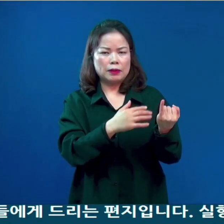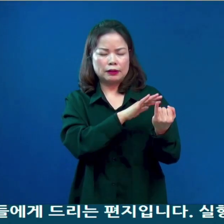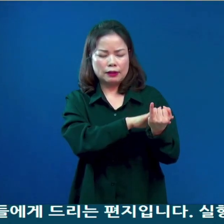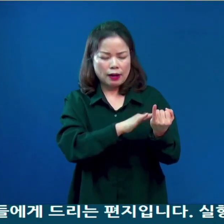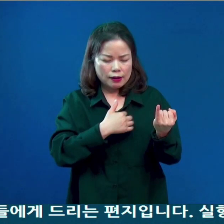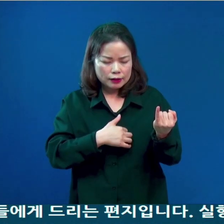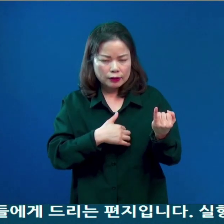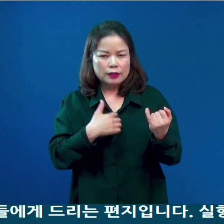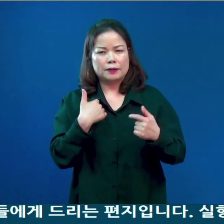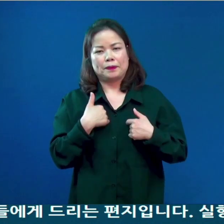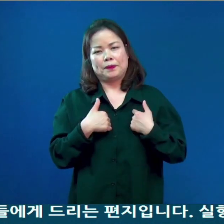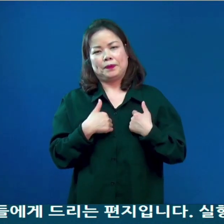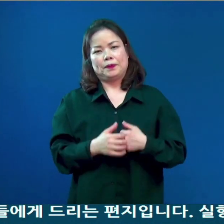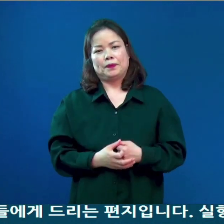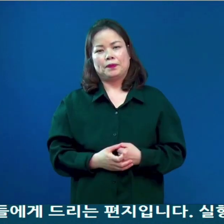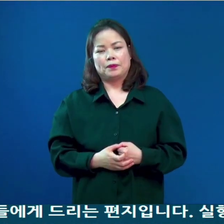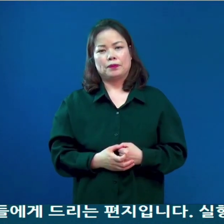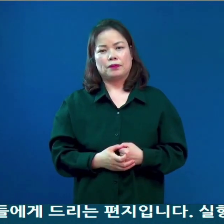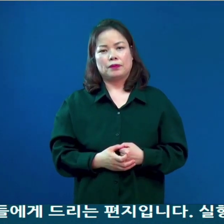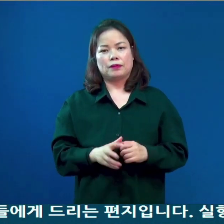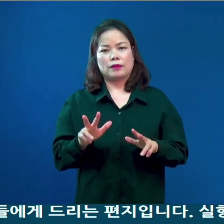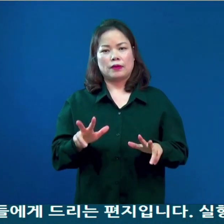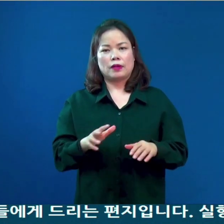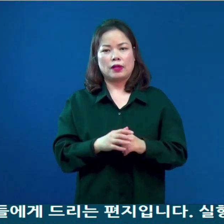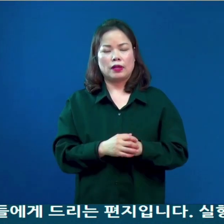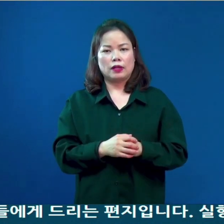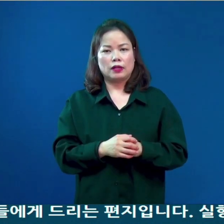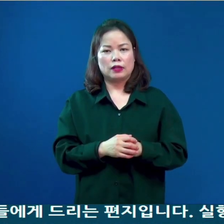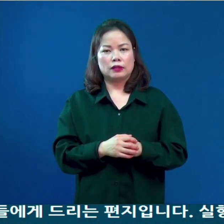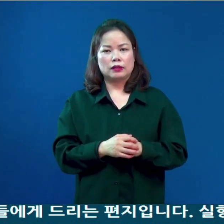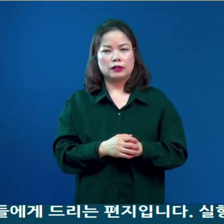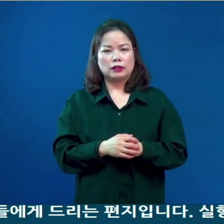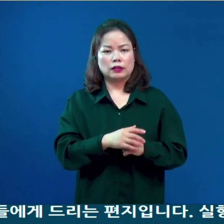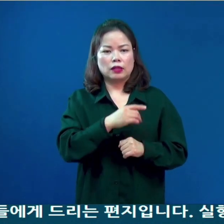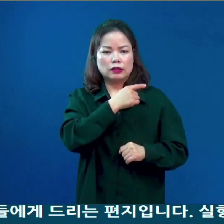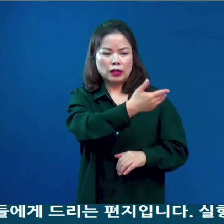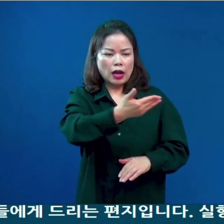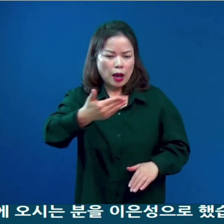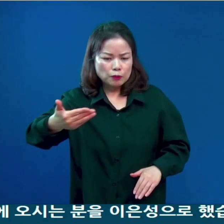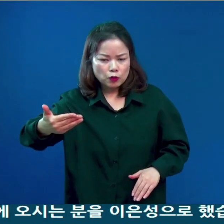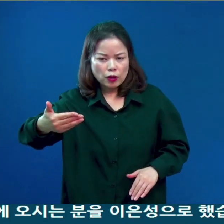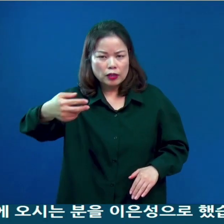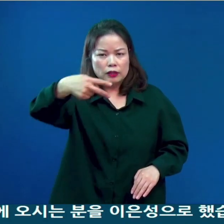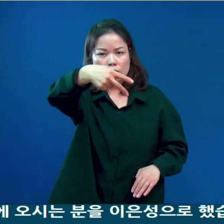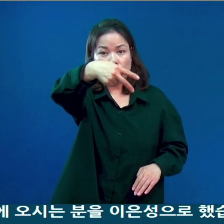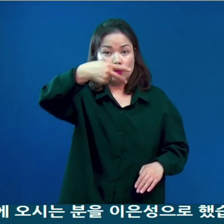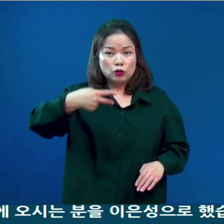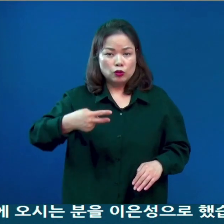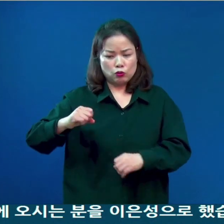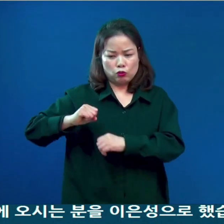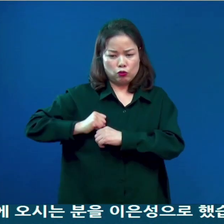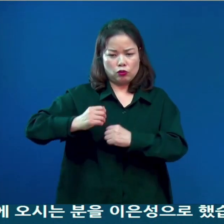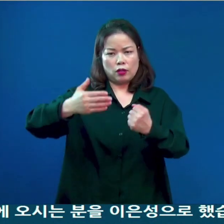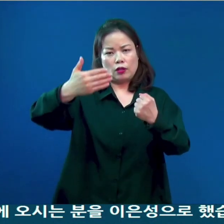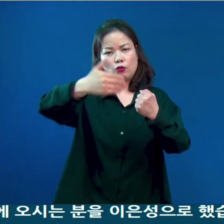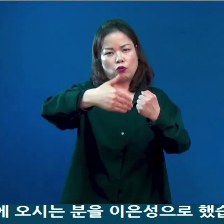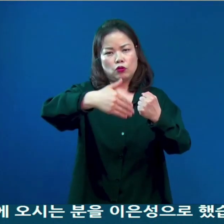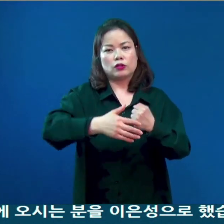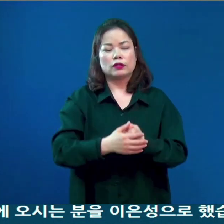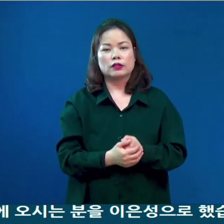참 기쁩니다. 저는 1.4 5태 때 압록강에서 남하하는 국군의 권유를 듣고